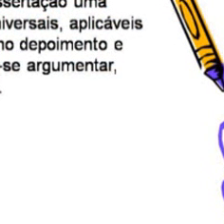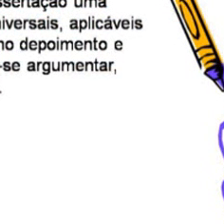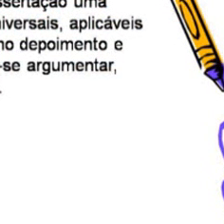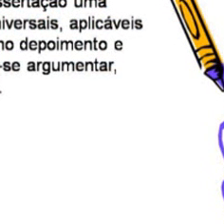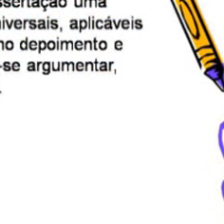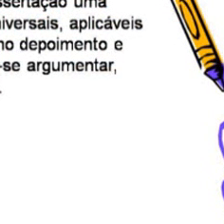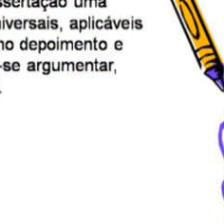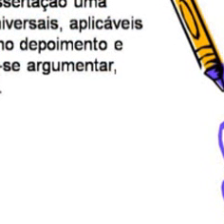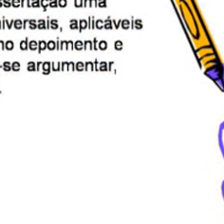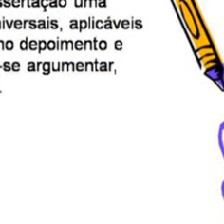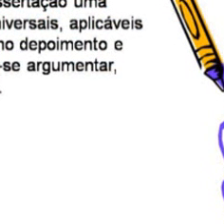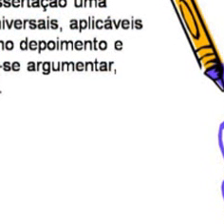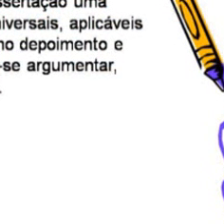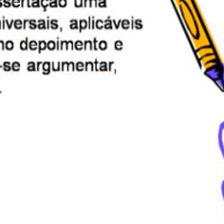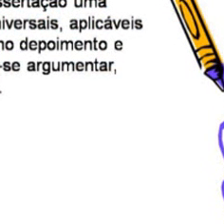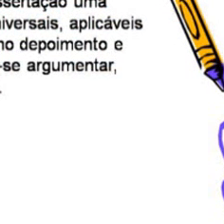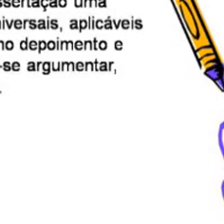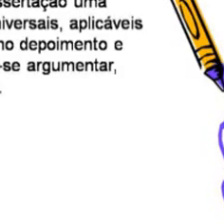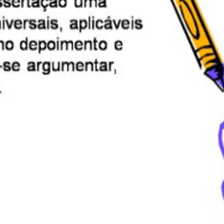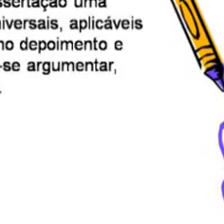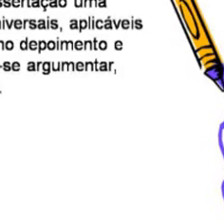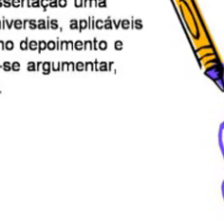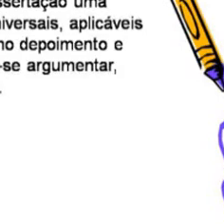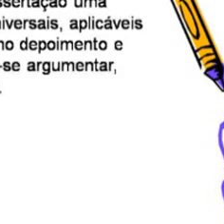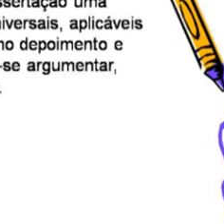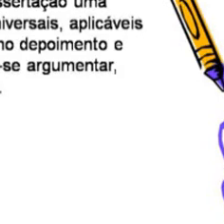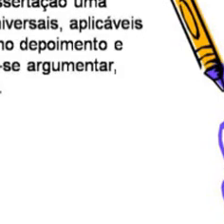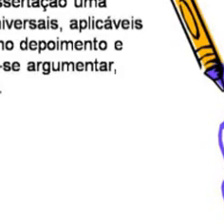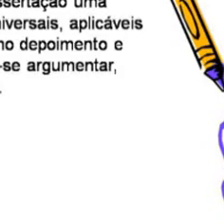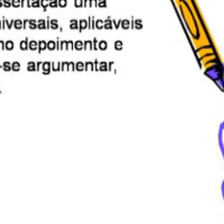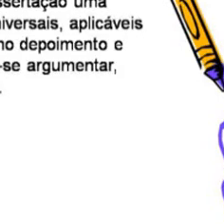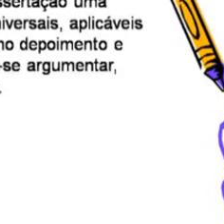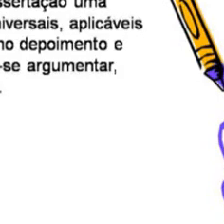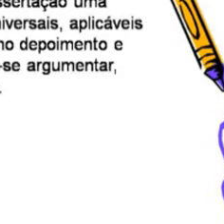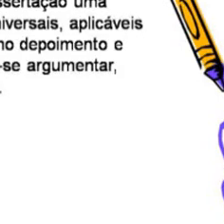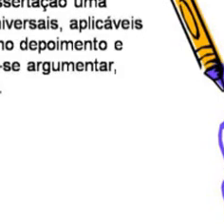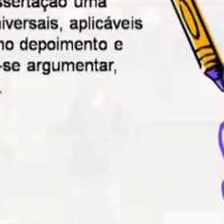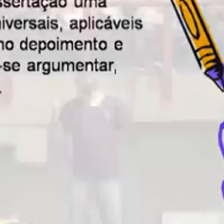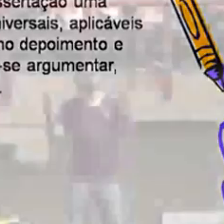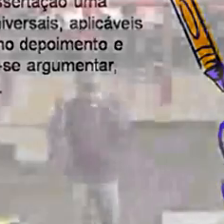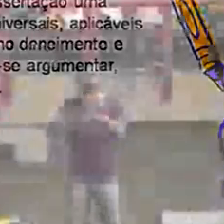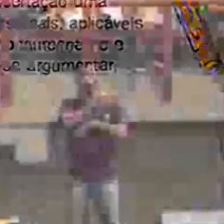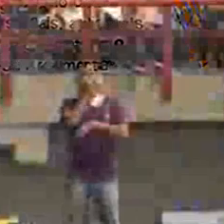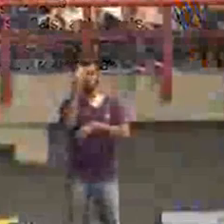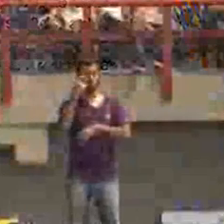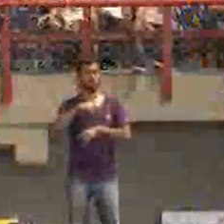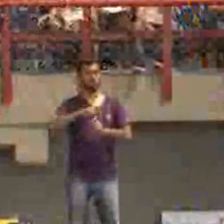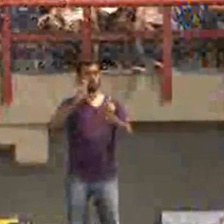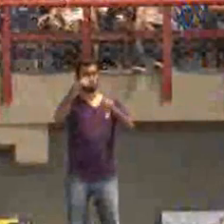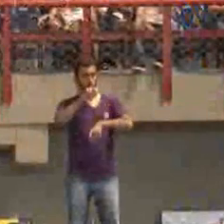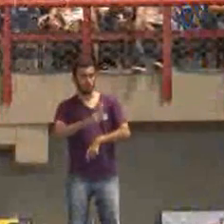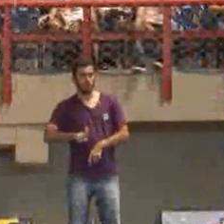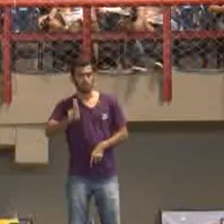dizendo verdades universais, aplicáveis a todos. Crianças.